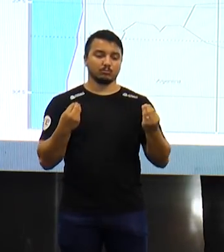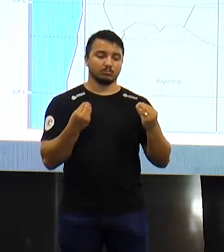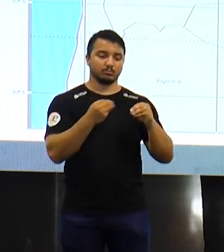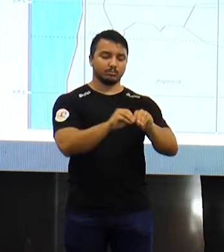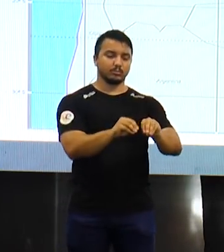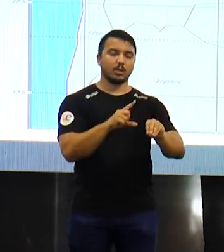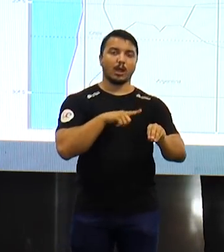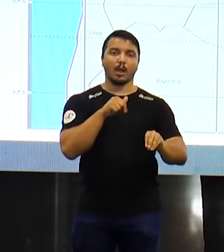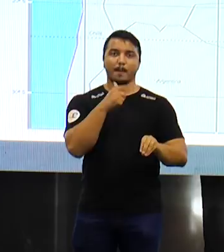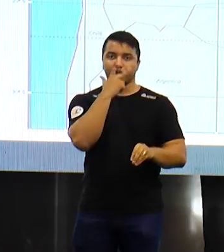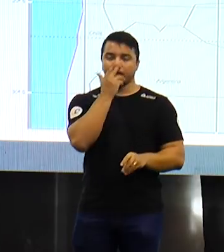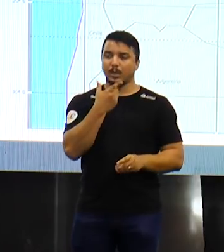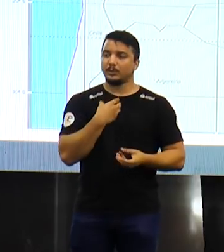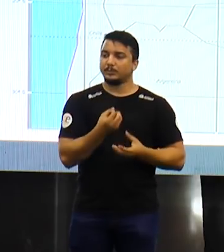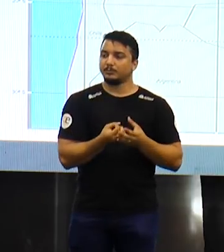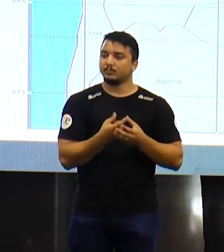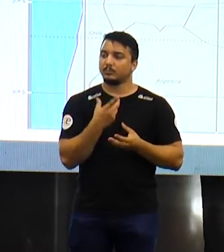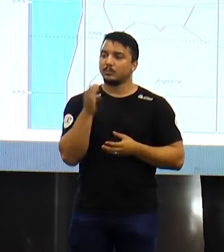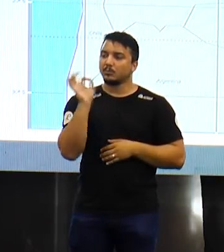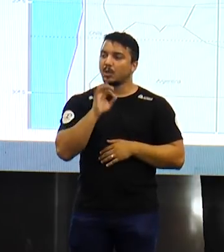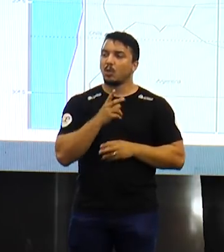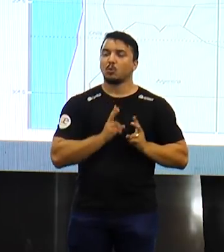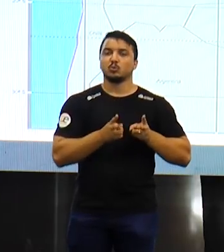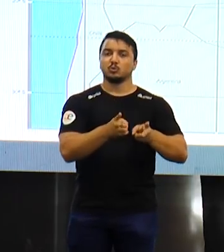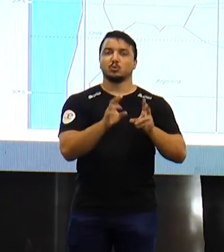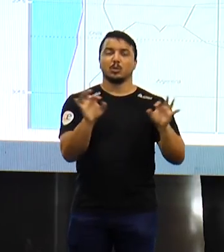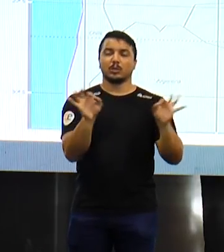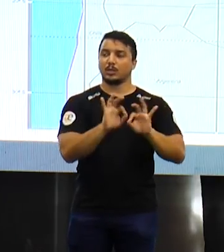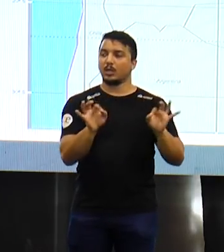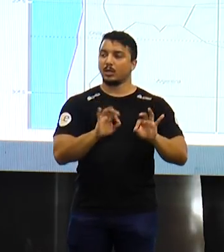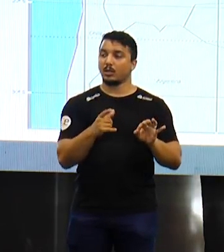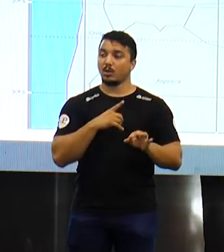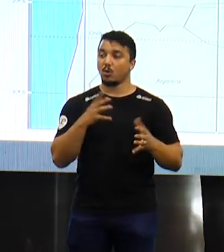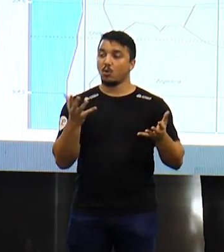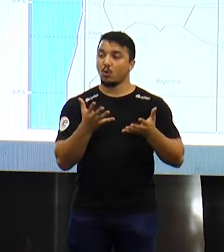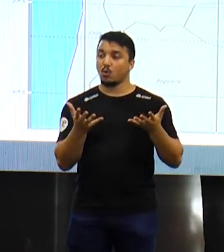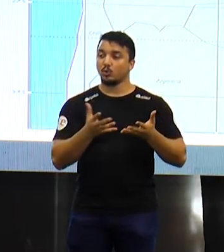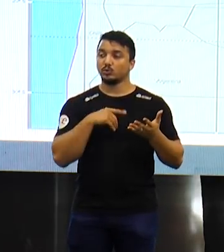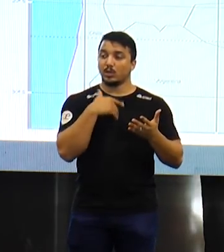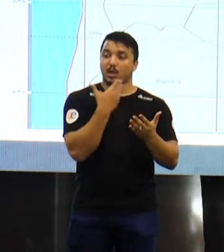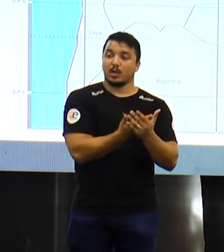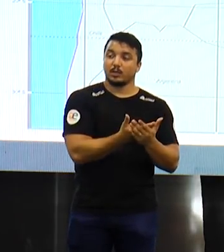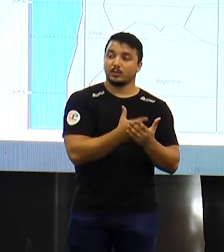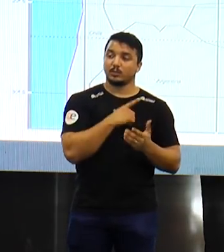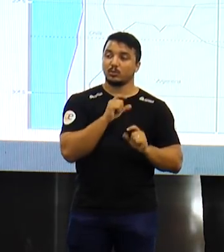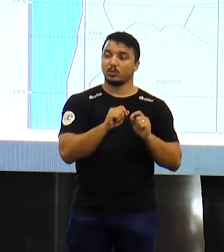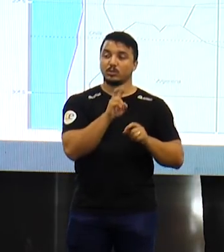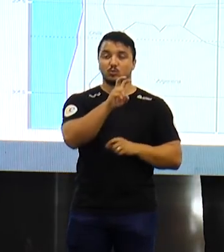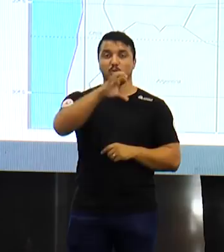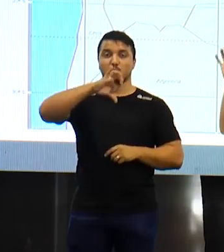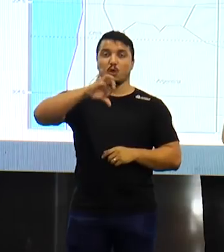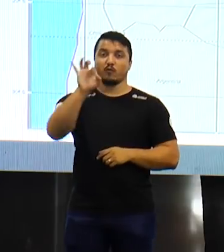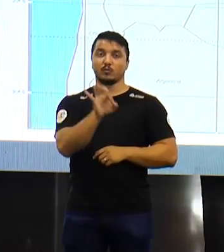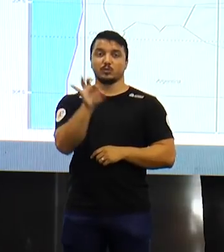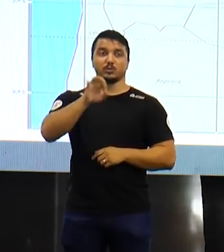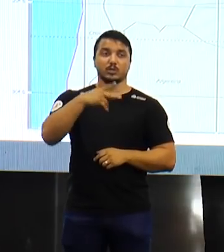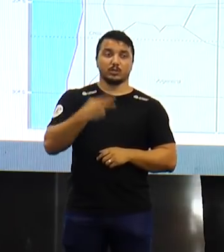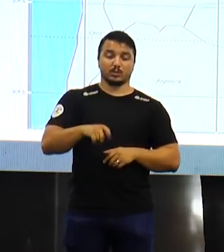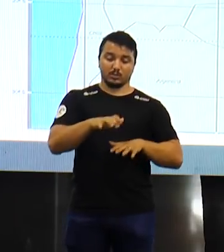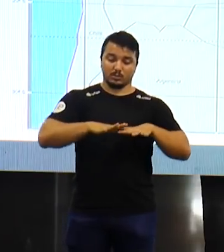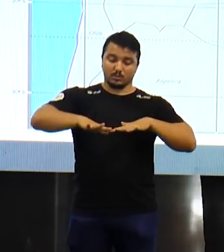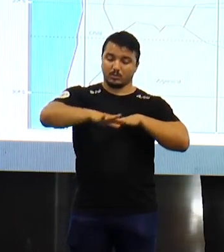aplicado e não houve uma continuidade, ainda hoje a Amazônia, que representa 59% do território